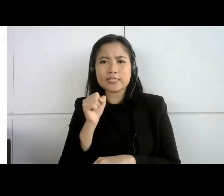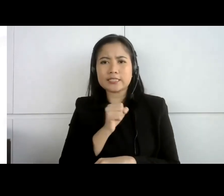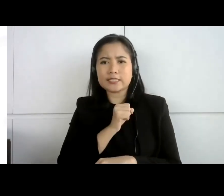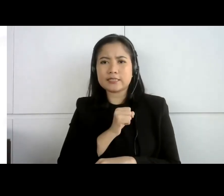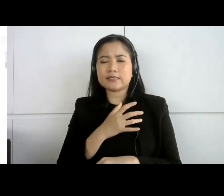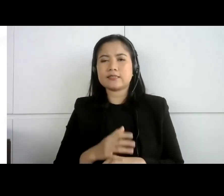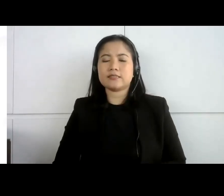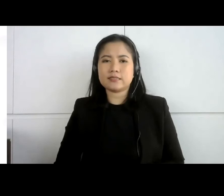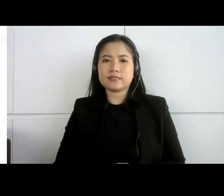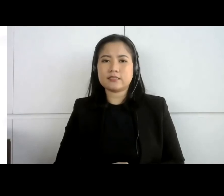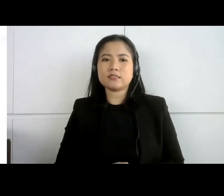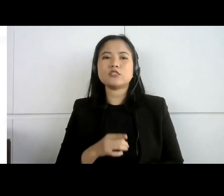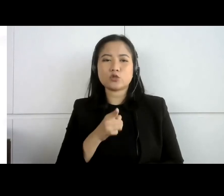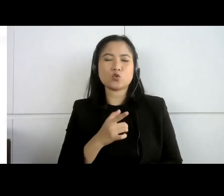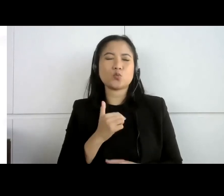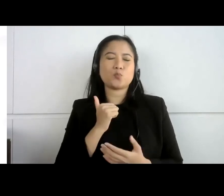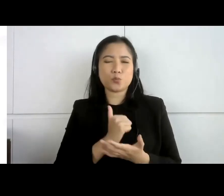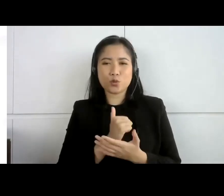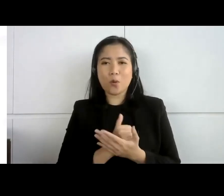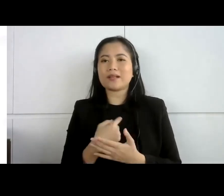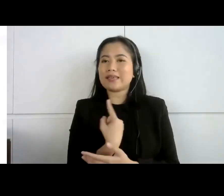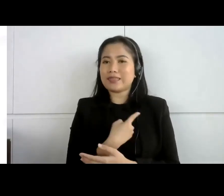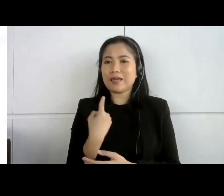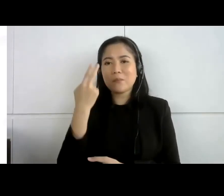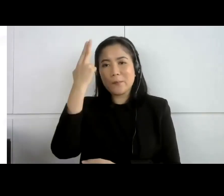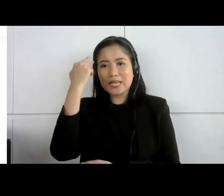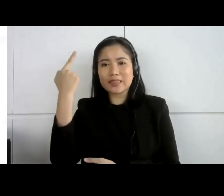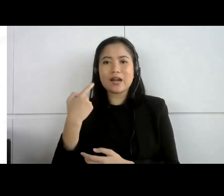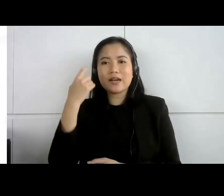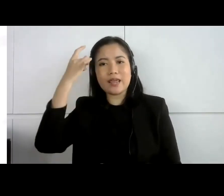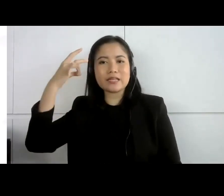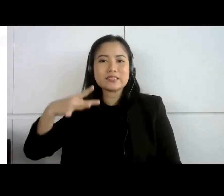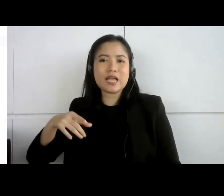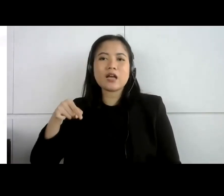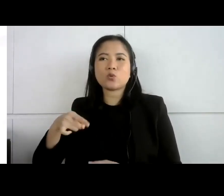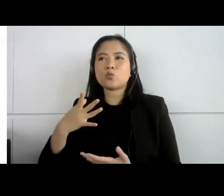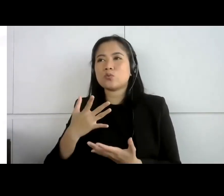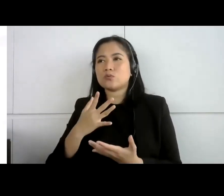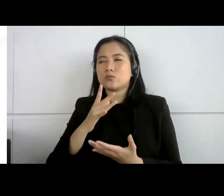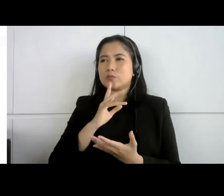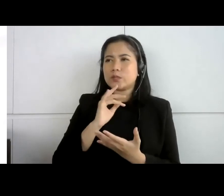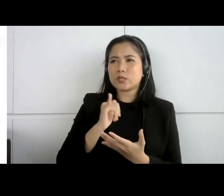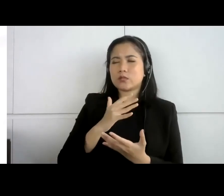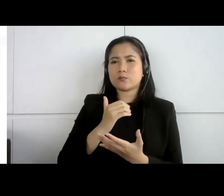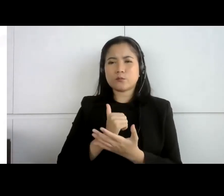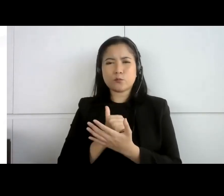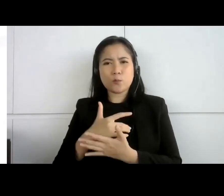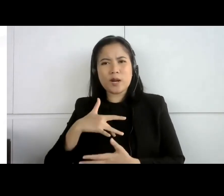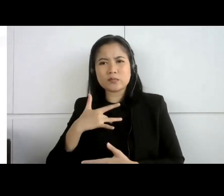Jadi ini sungguh-sungguh kami sebagai pemerintah di desa merasakan dan sangat